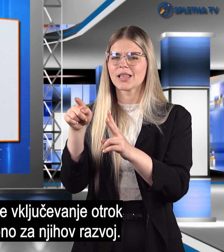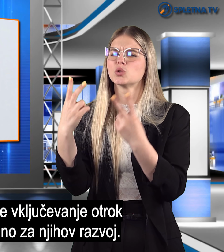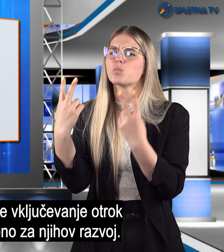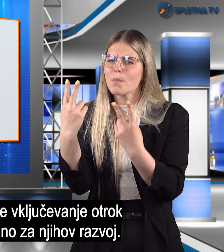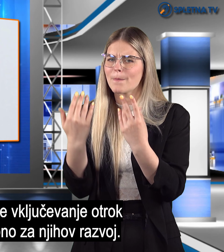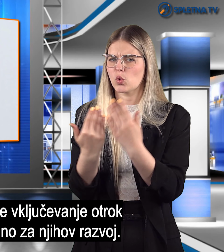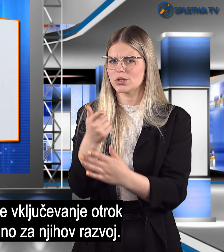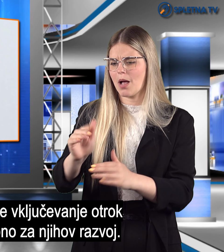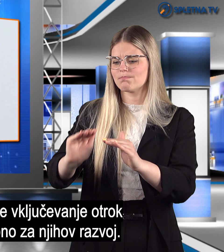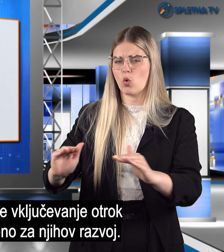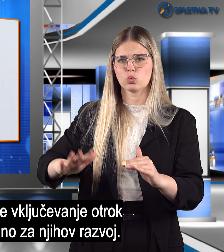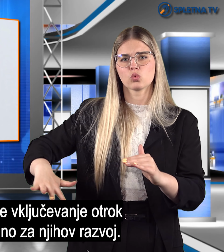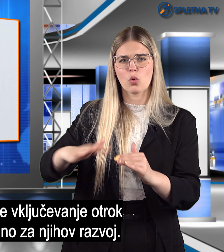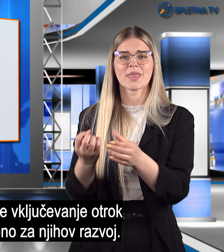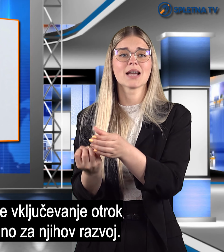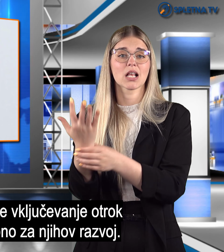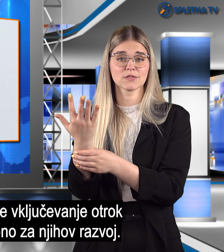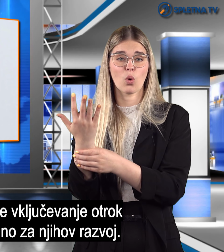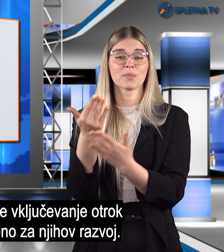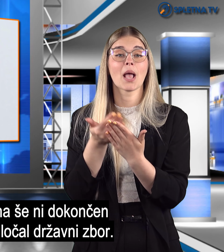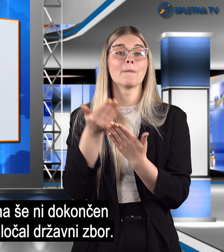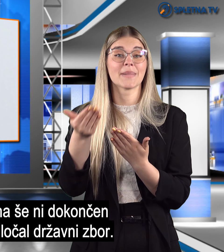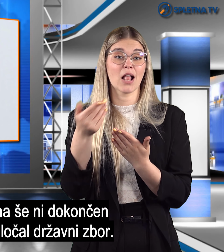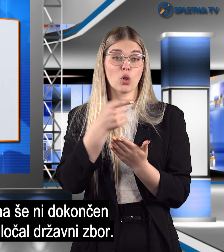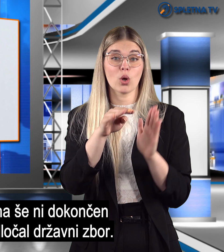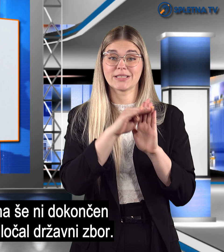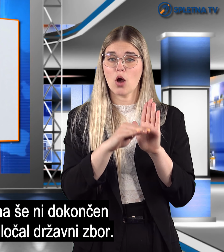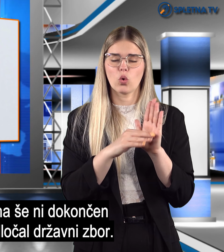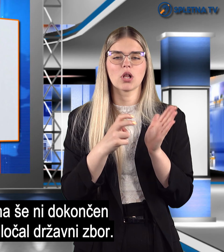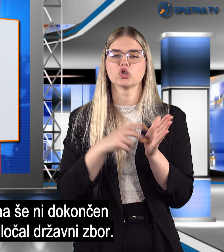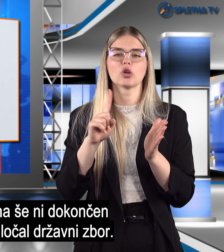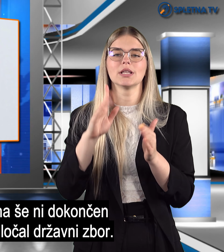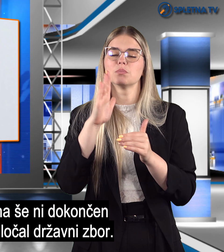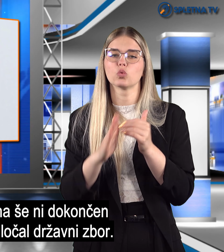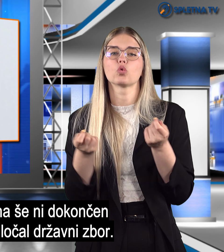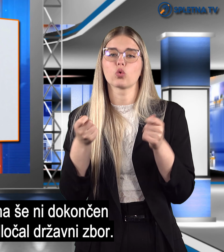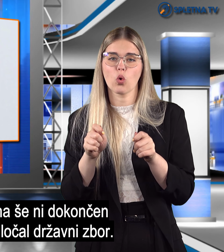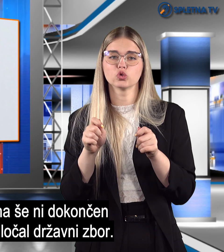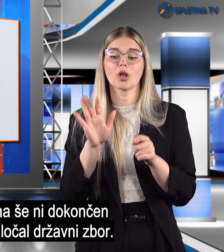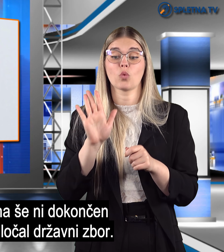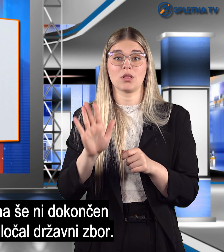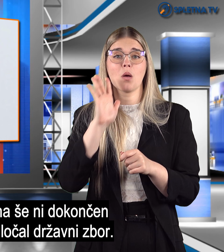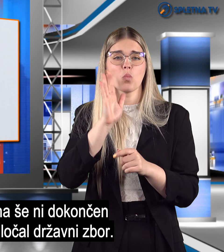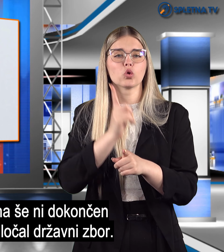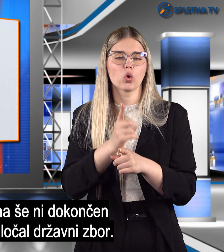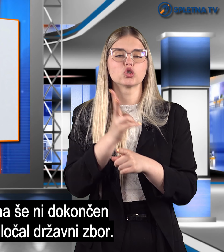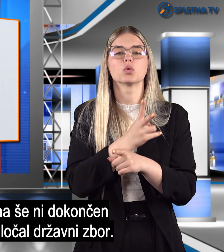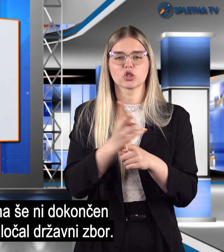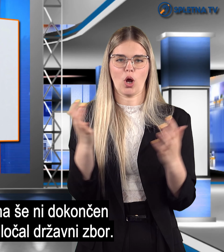vrtec pomembno za njihov razvoj. Predlog zakona še ni dokončen. O njem bo odločal Državni zbor.